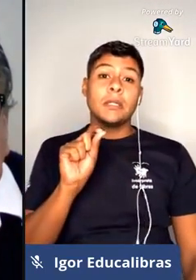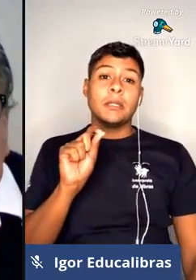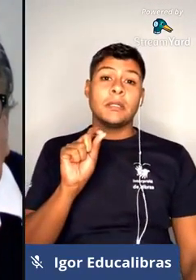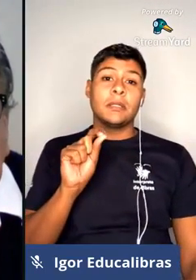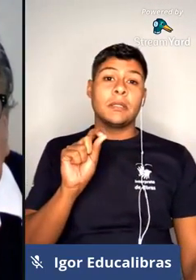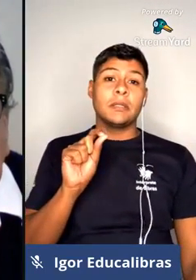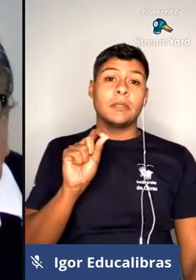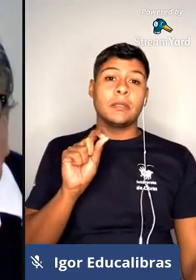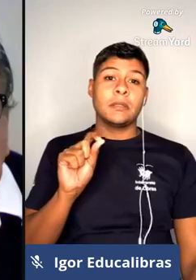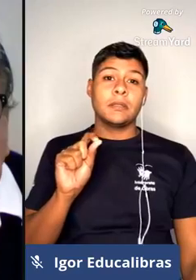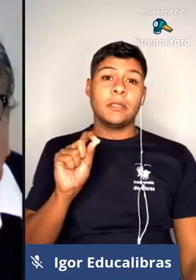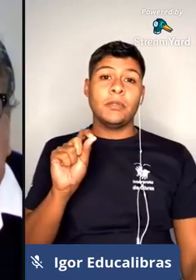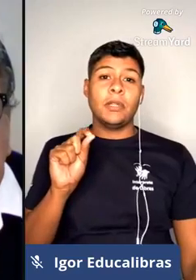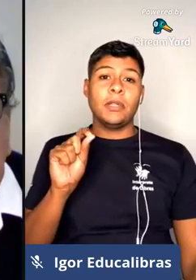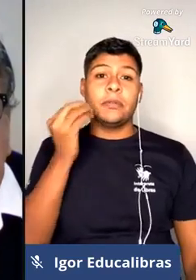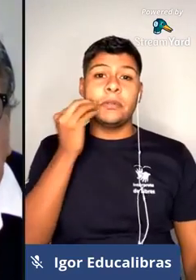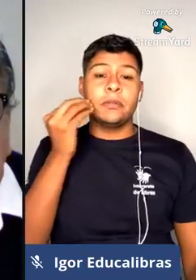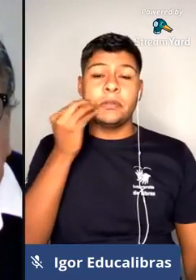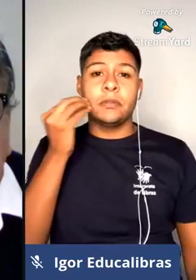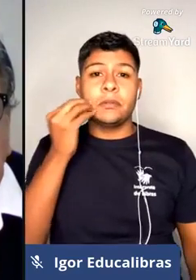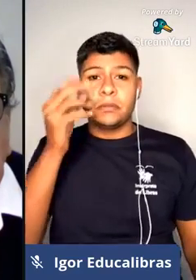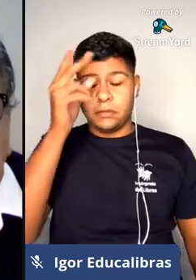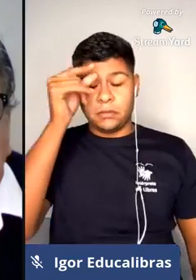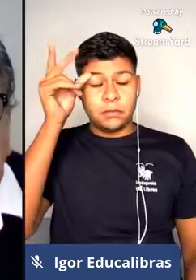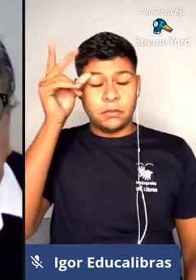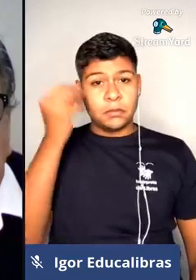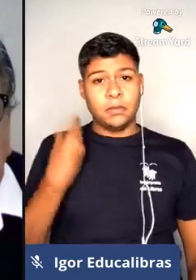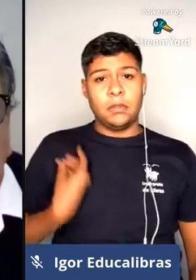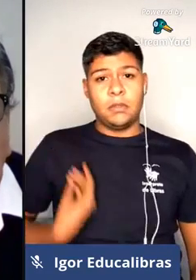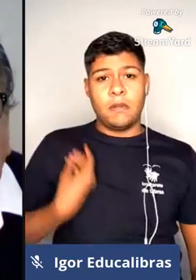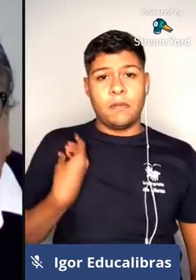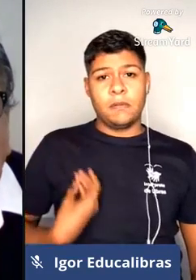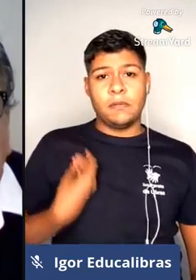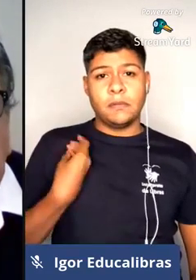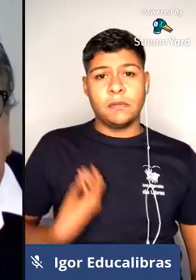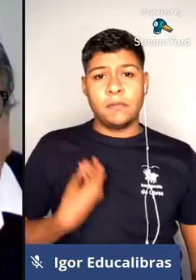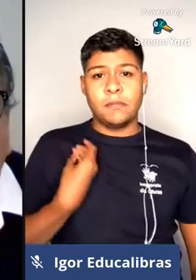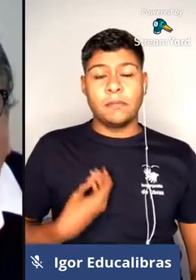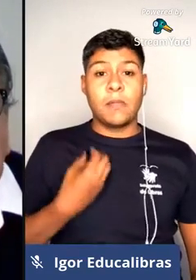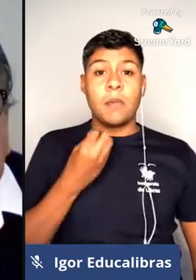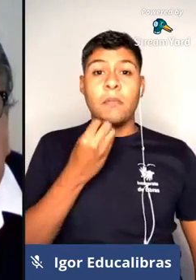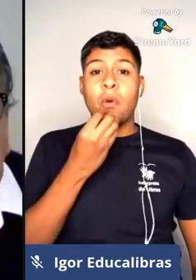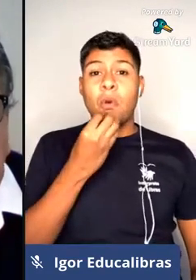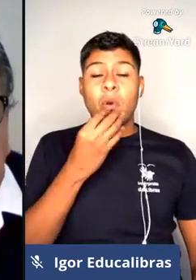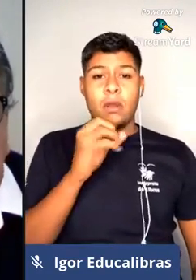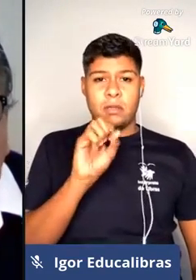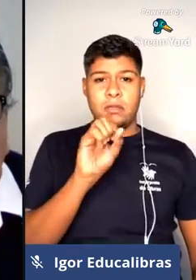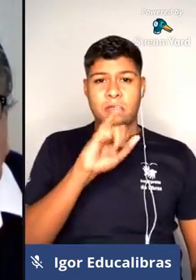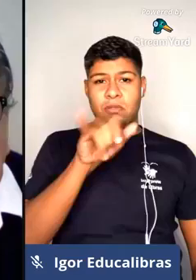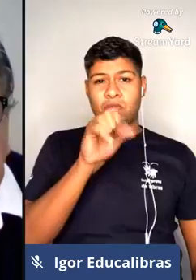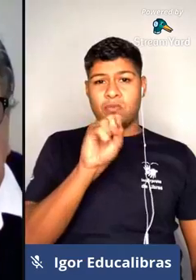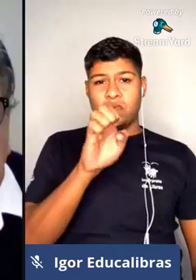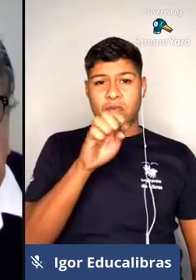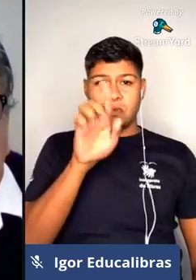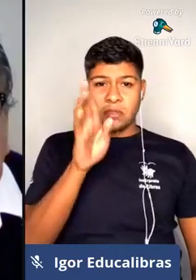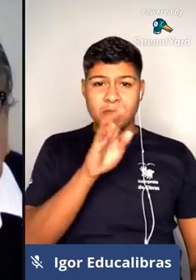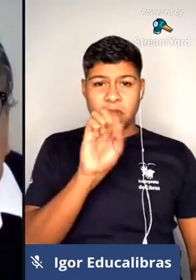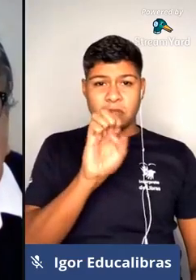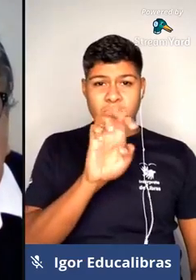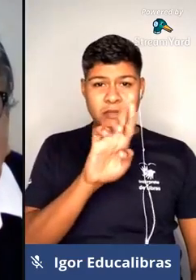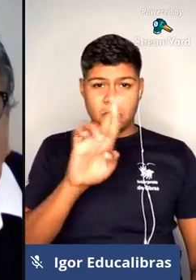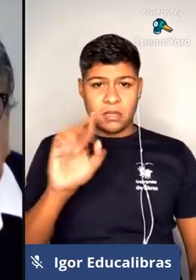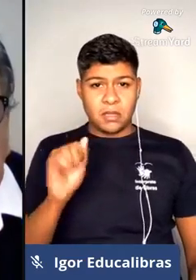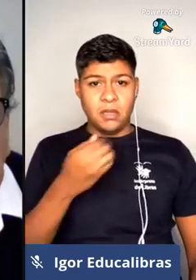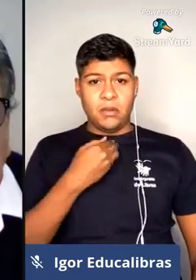a iniciativa do prefeito José Serra, na época, foi tão boa, porque o governo federal que nós tínhamos